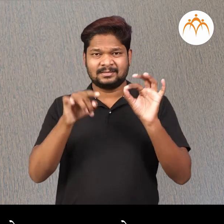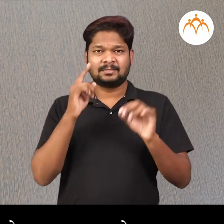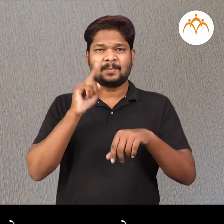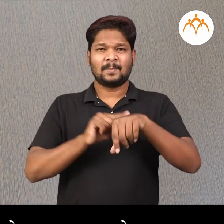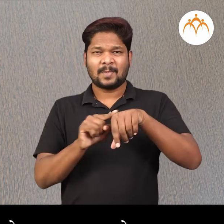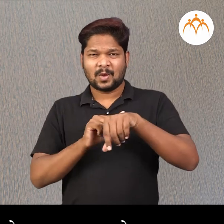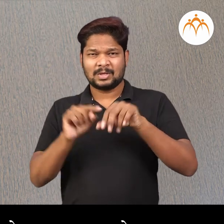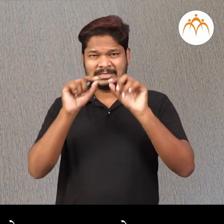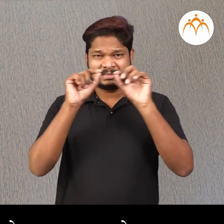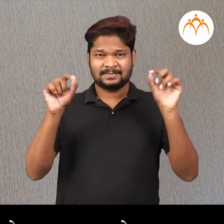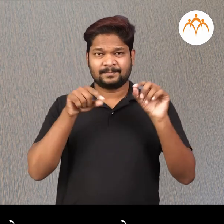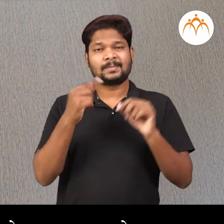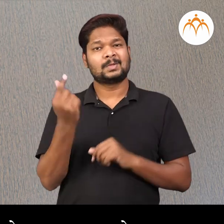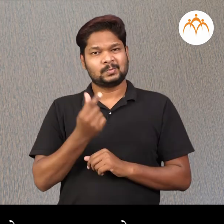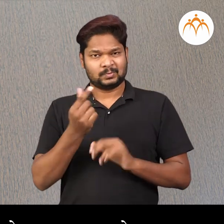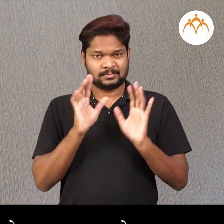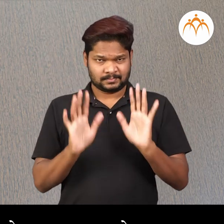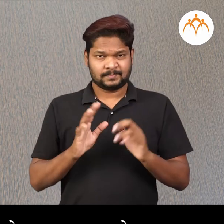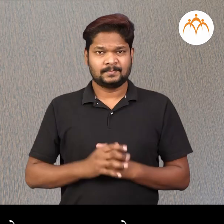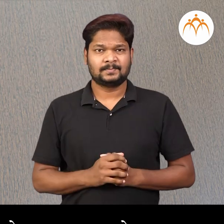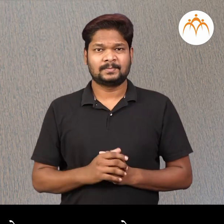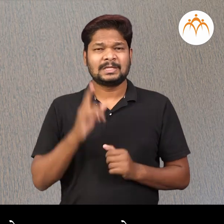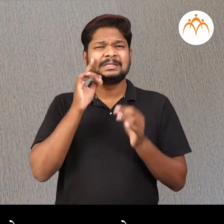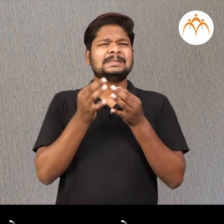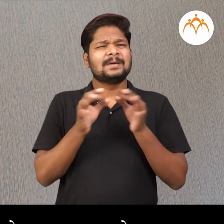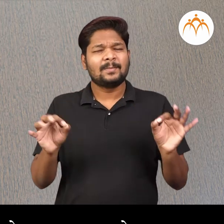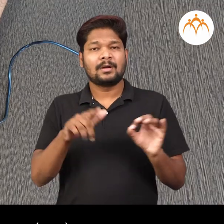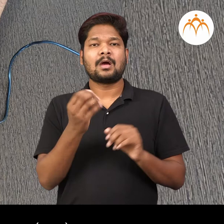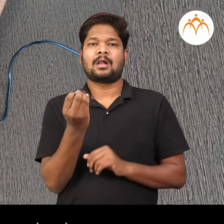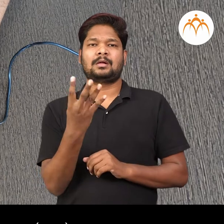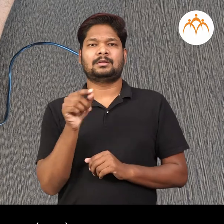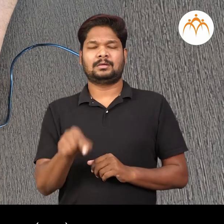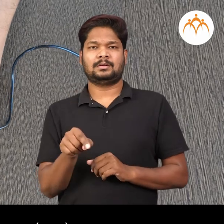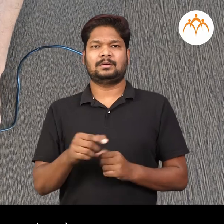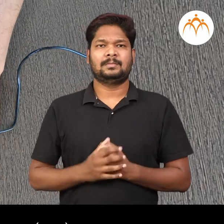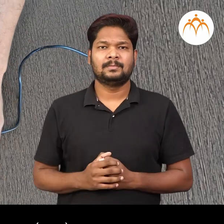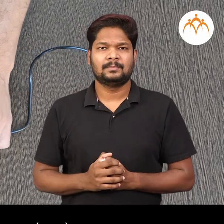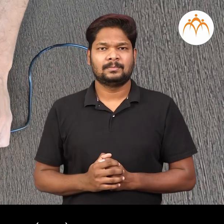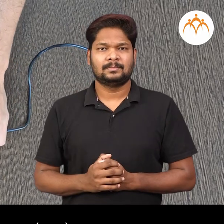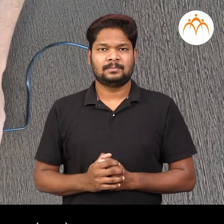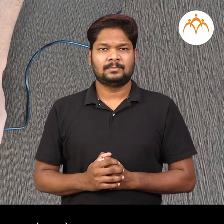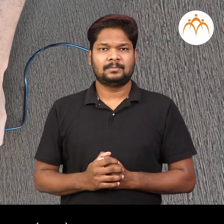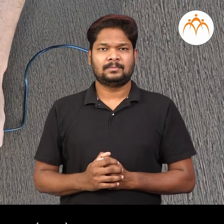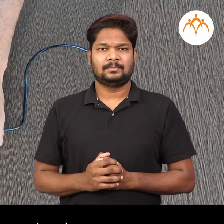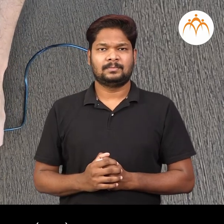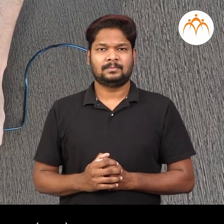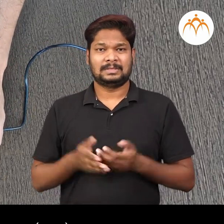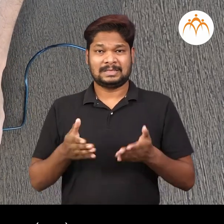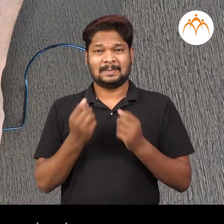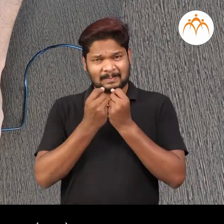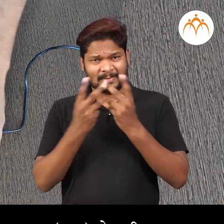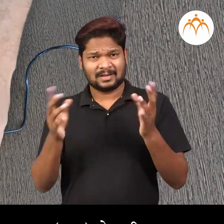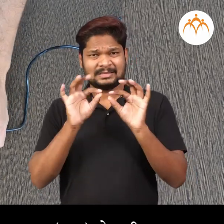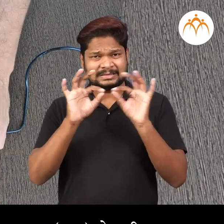अनुसार वापर करून तयार केला पण अनेक वायर